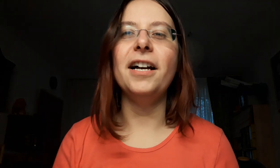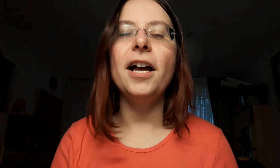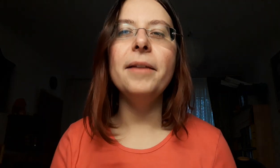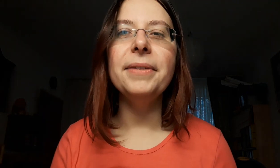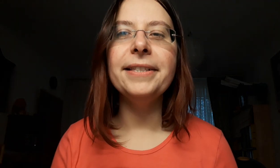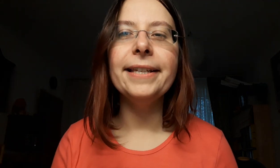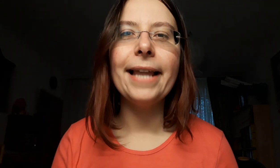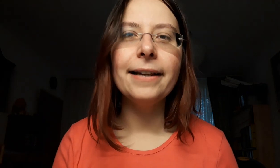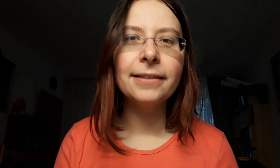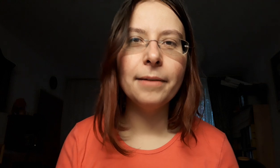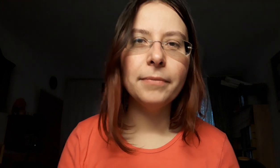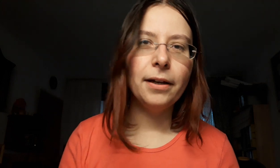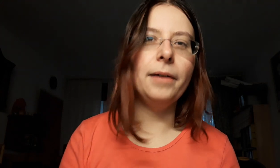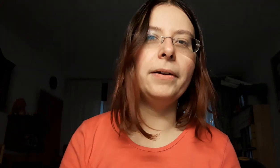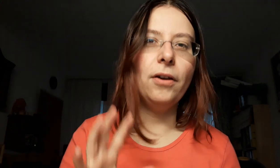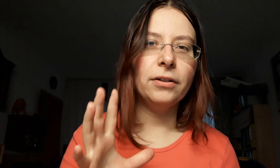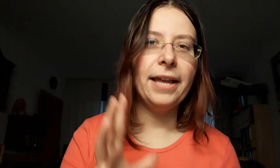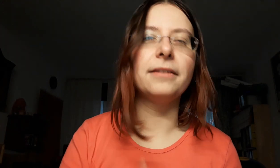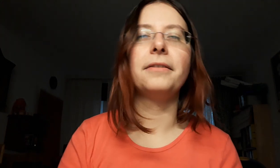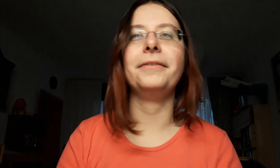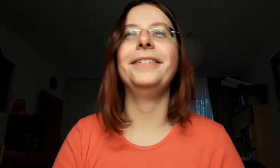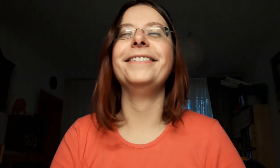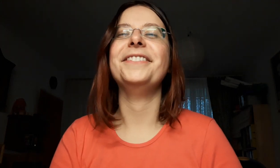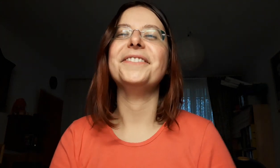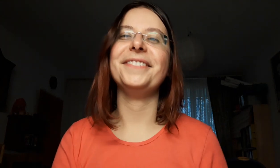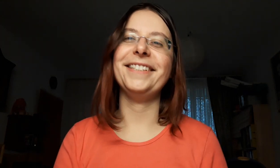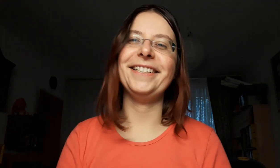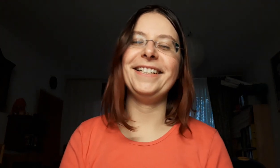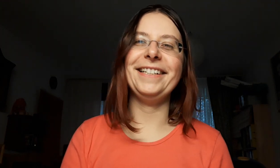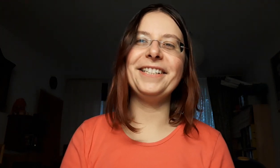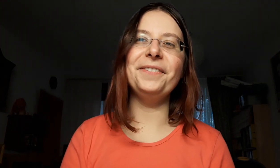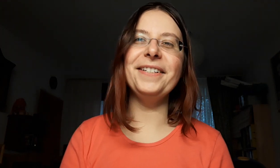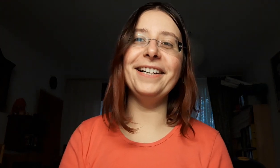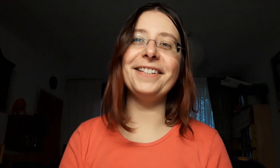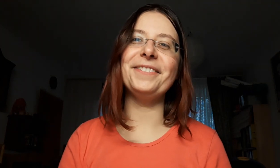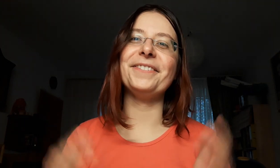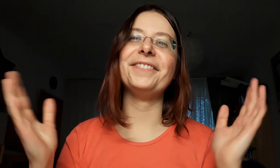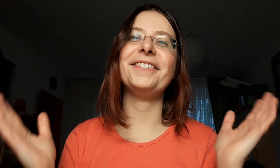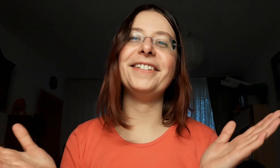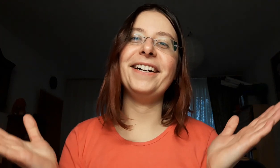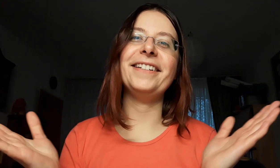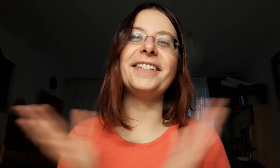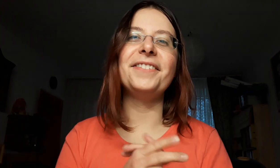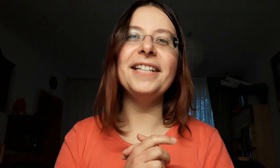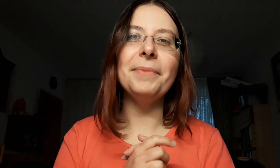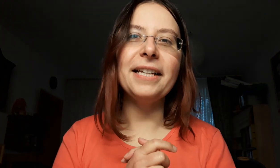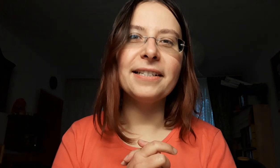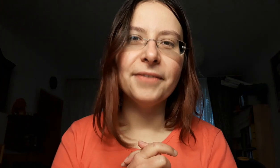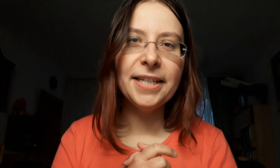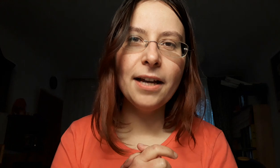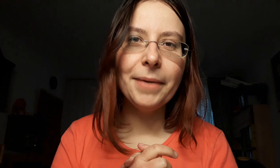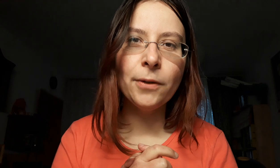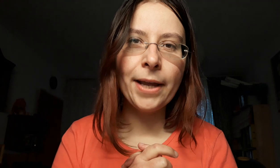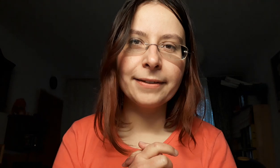Ein bisschen langsam, aber noch geht's. So viel dazu. Das ist aber jetzt weniger mein neuer